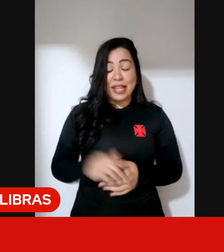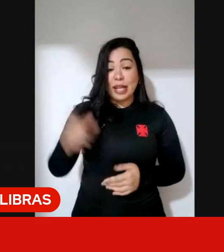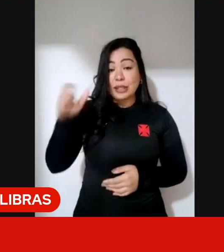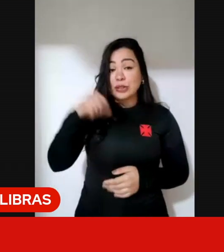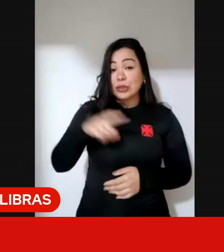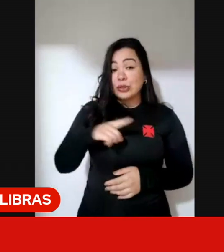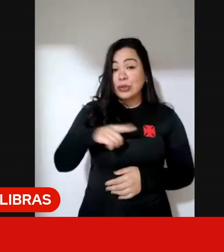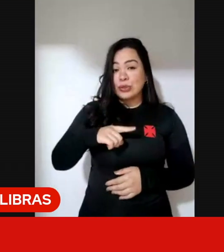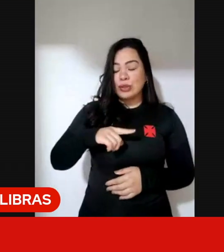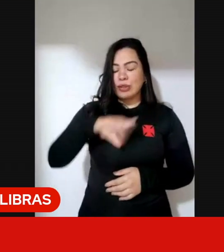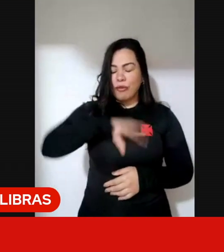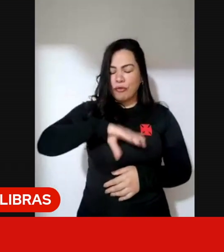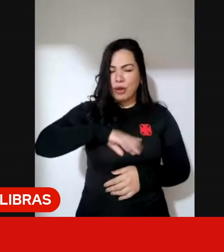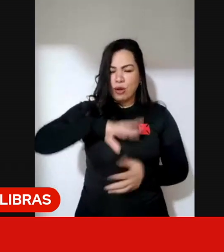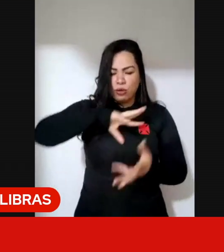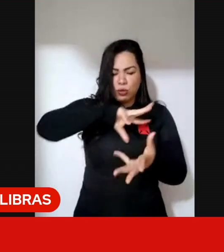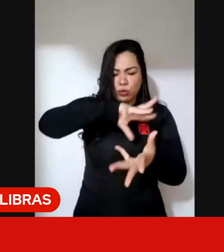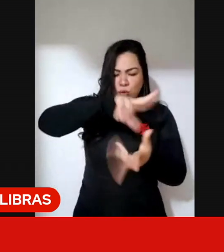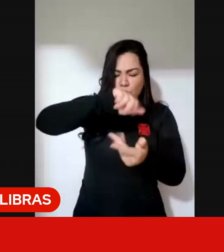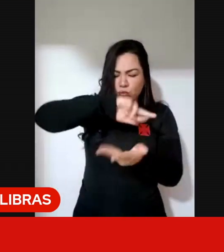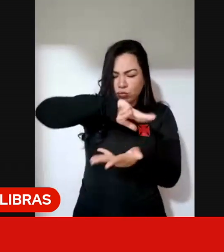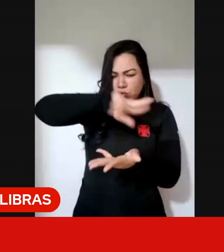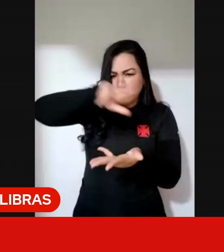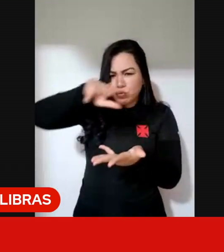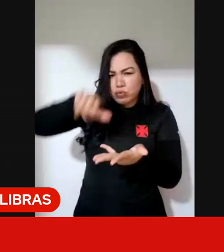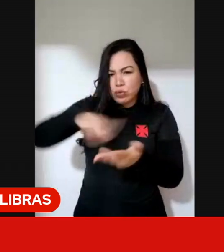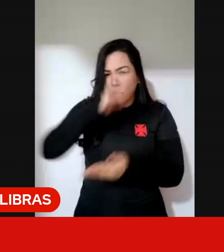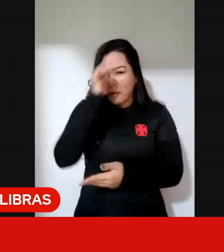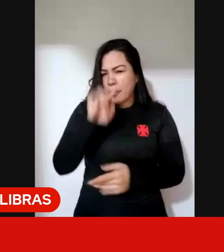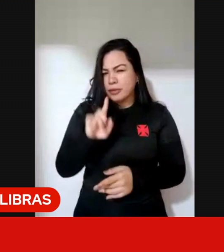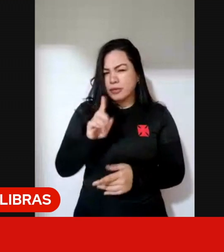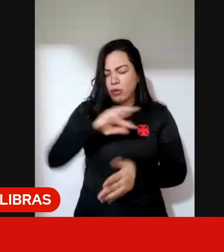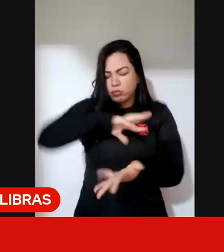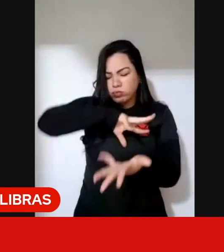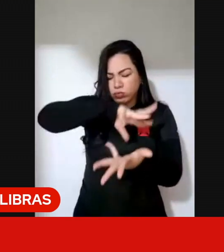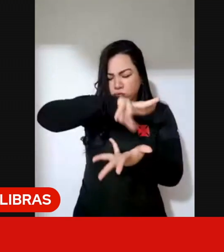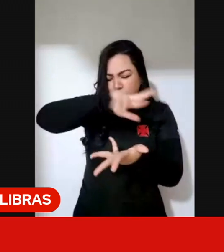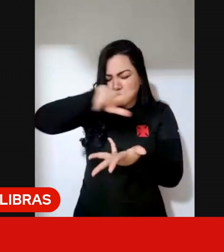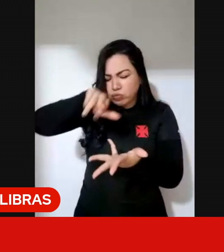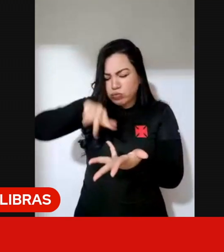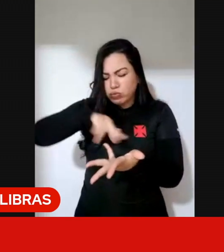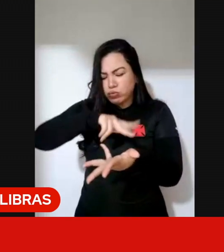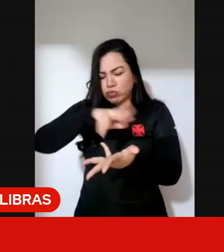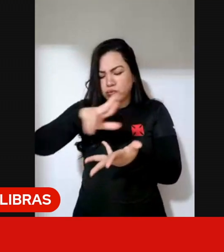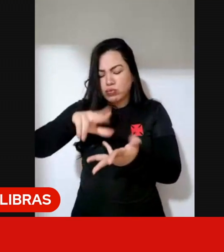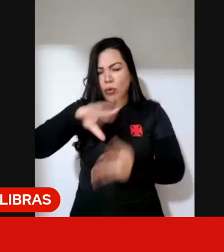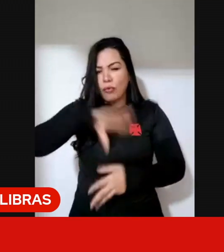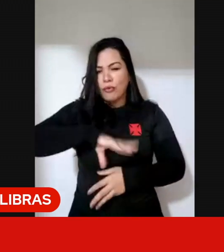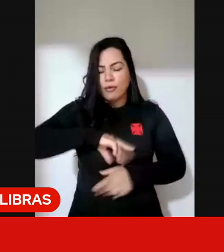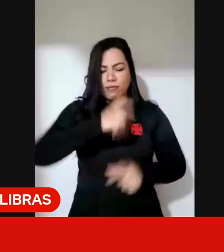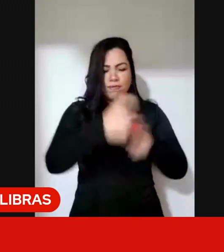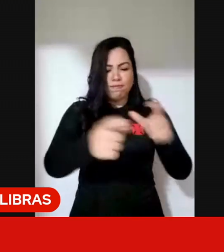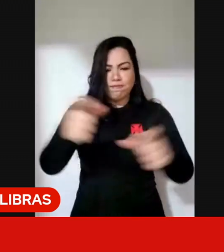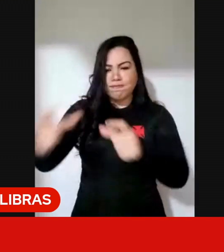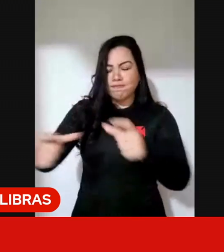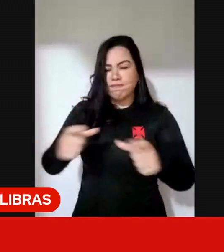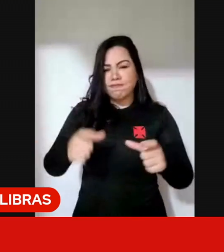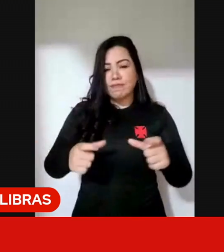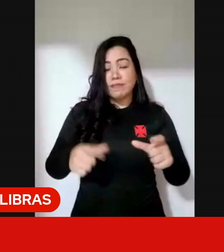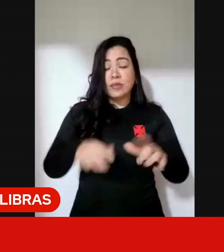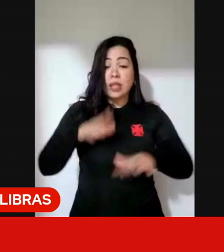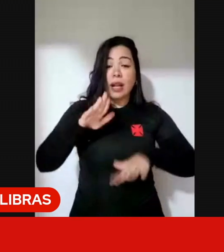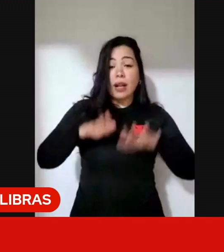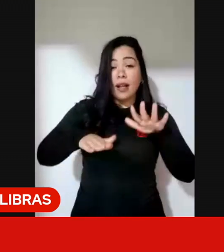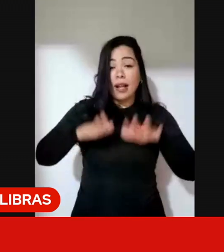mundo inteiro, né? Não só no Brasil, o mundo inteiro está repleto de vascaínos e alguns